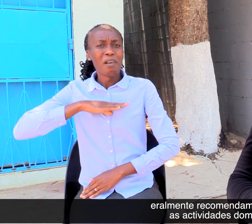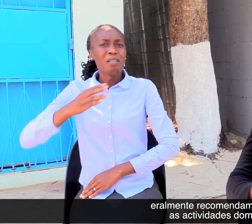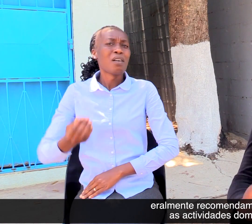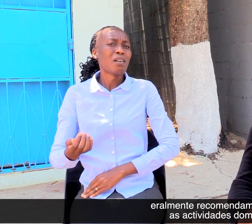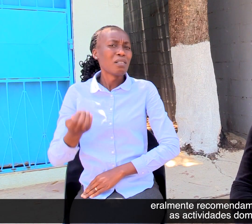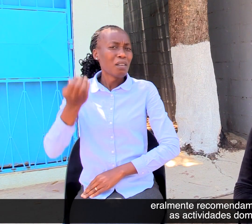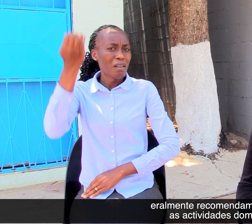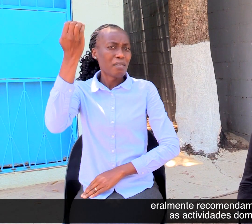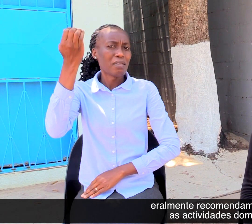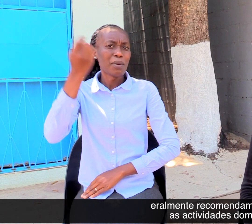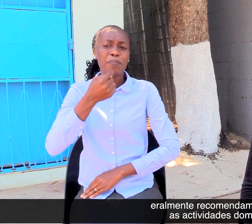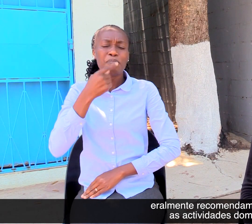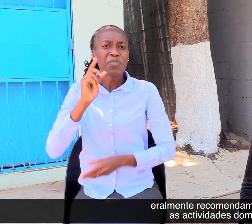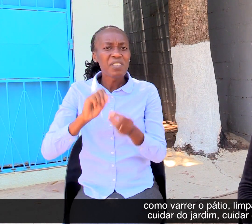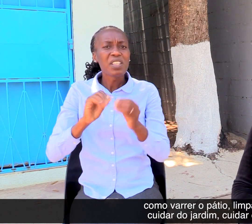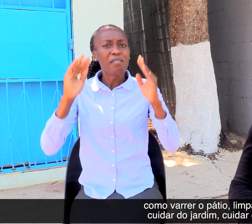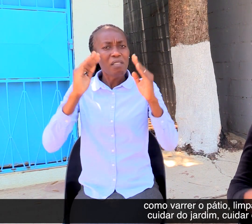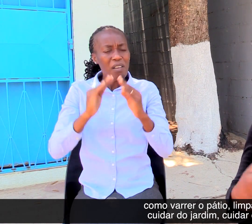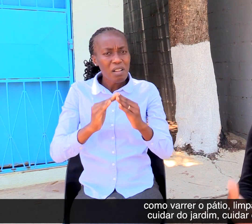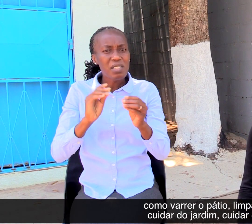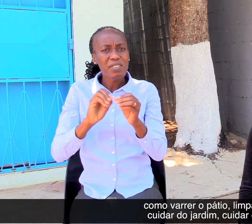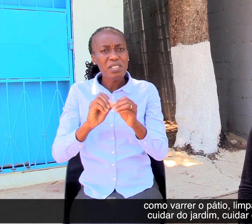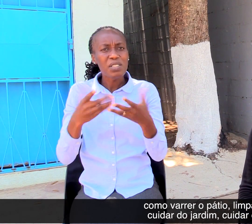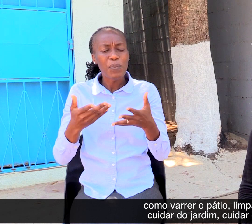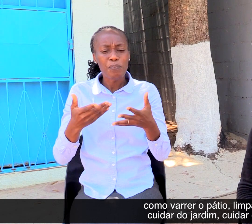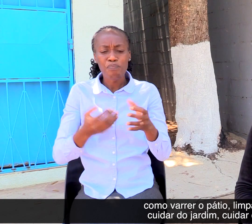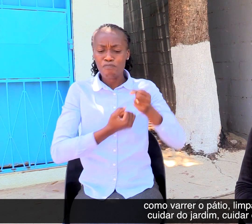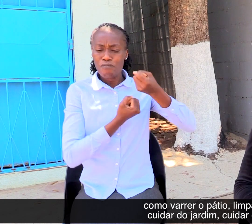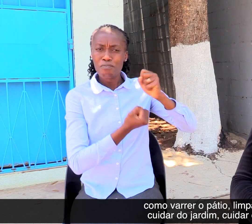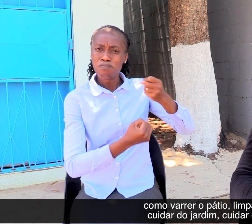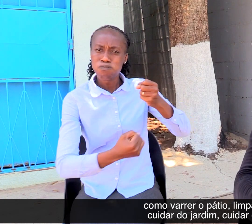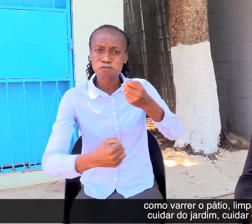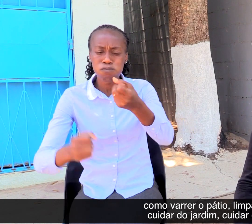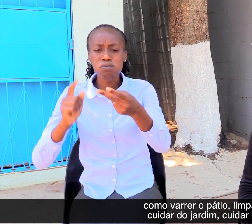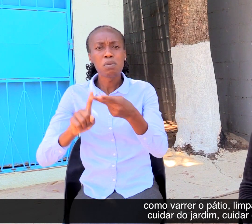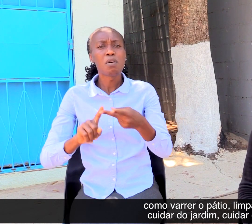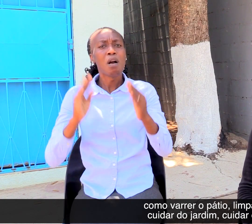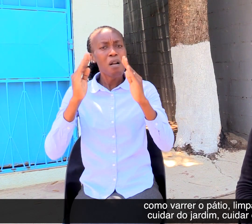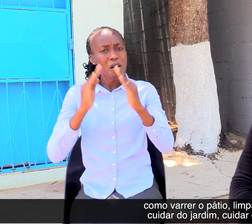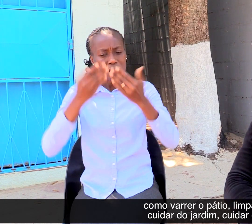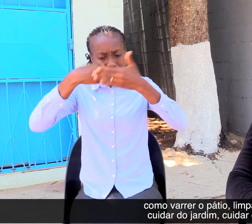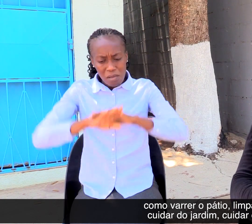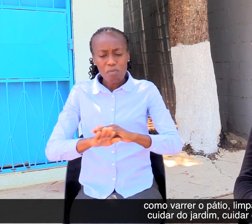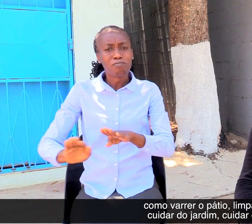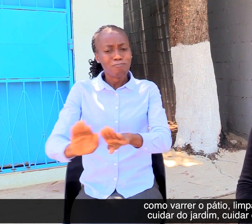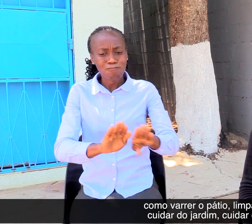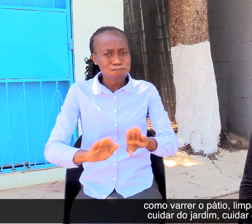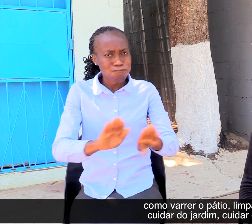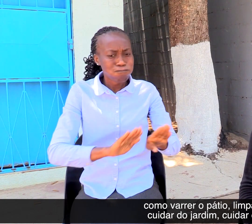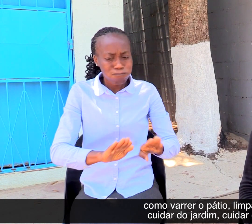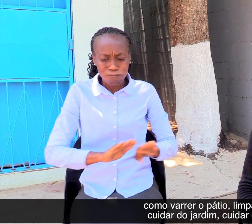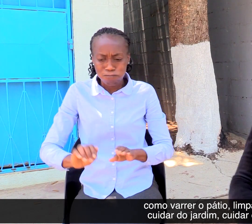também as atividades domésticas, como varrer o pátio, limpar a casa, limpar o chão